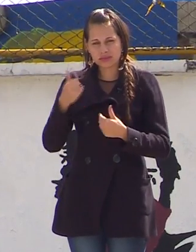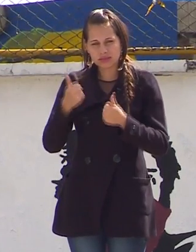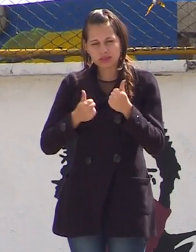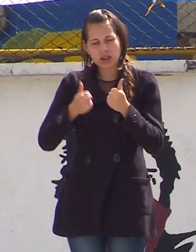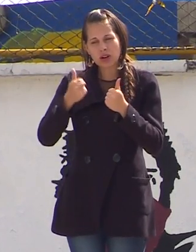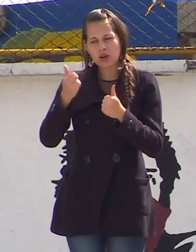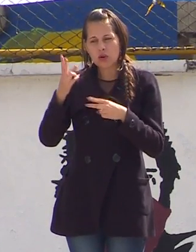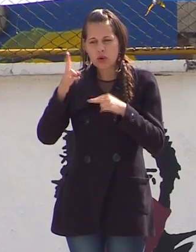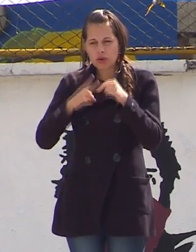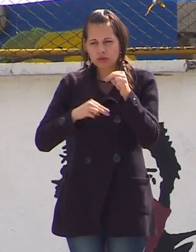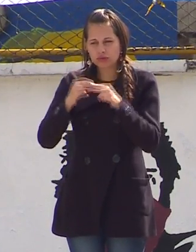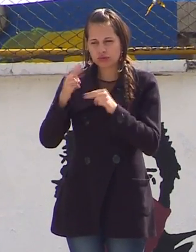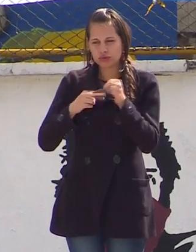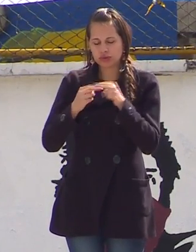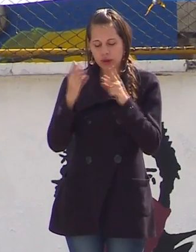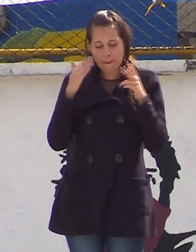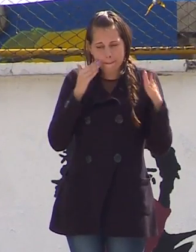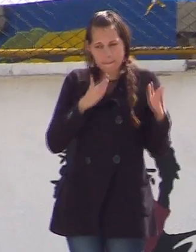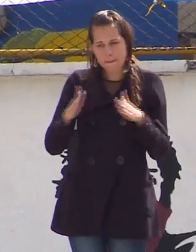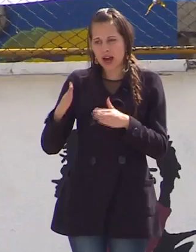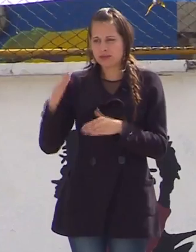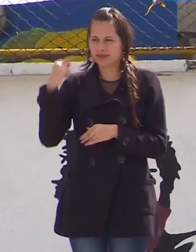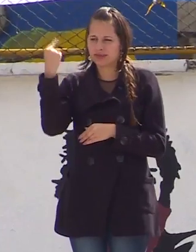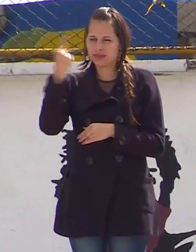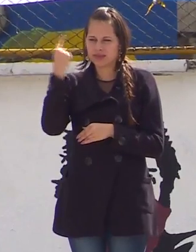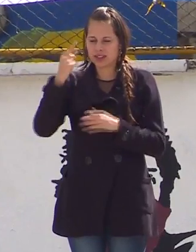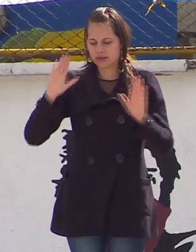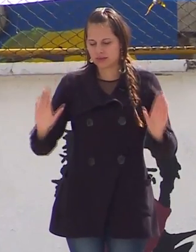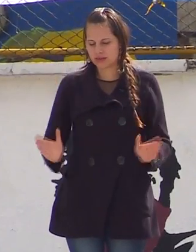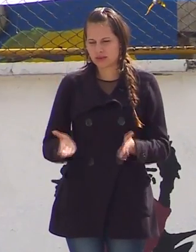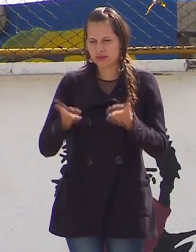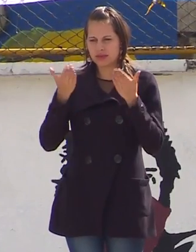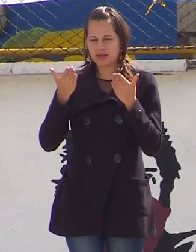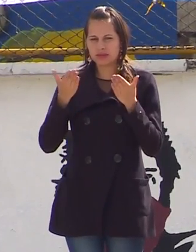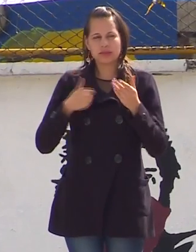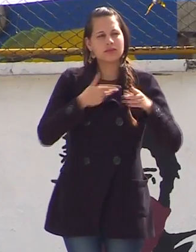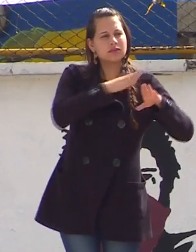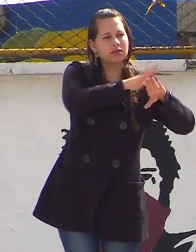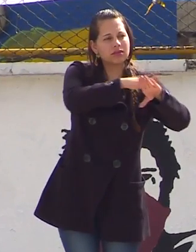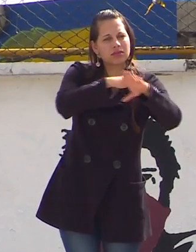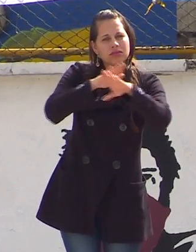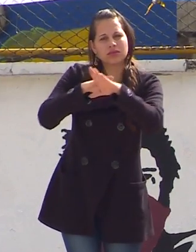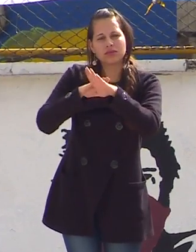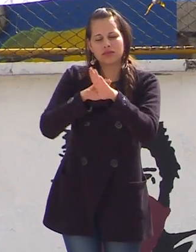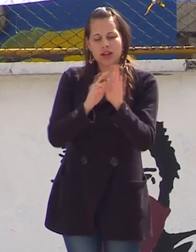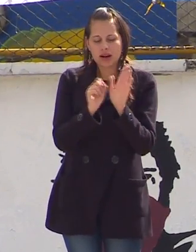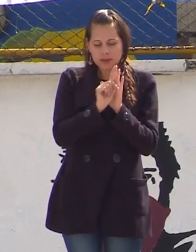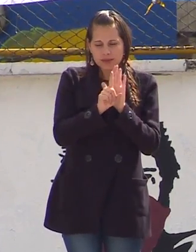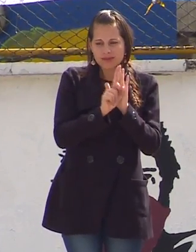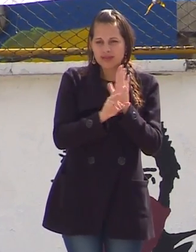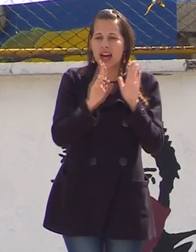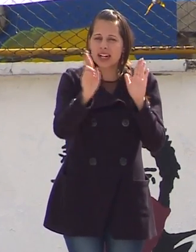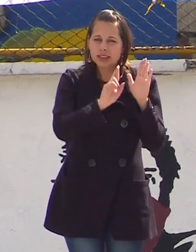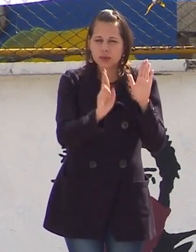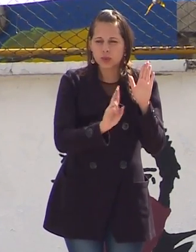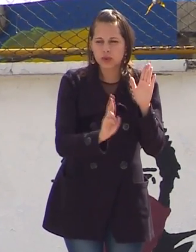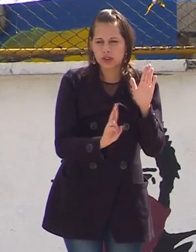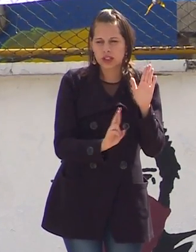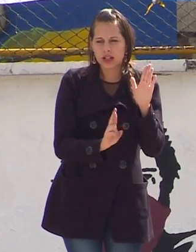General de Mejoramiento. Les llamamos a responder la encuesta con